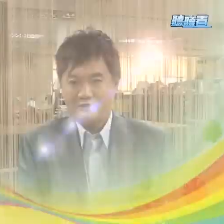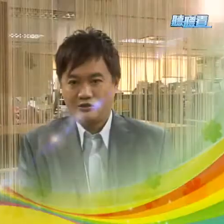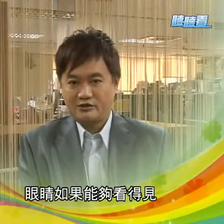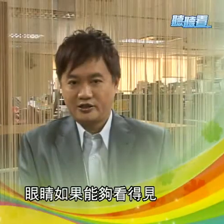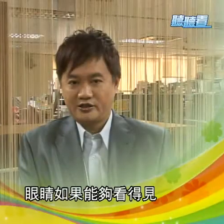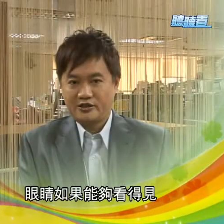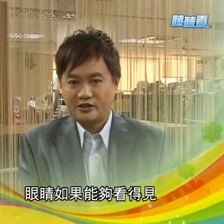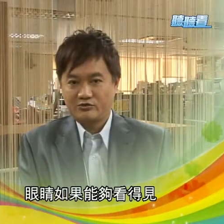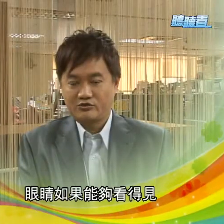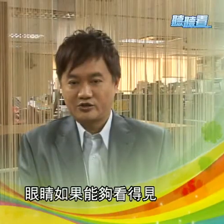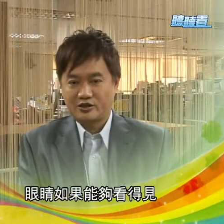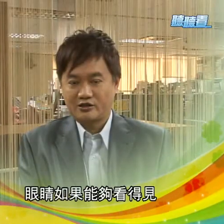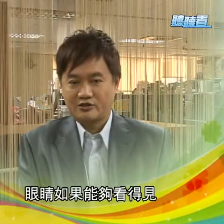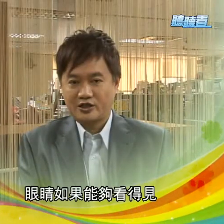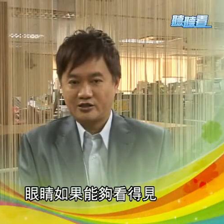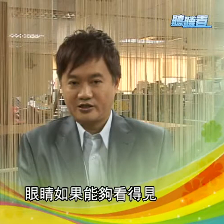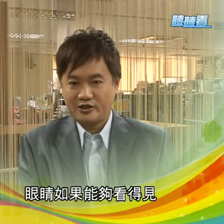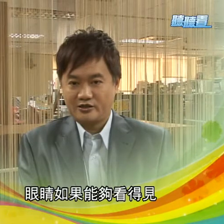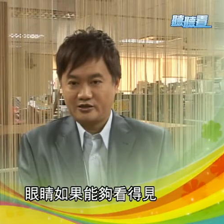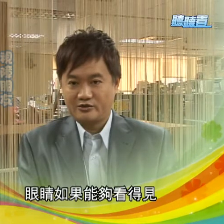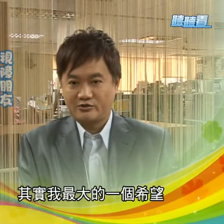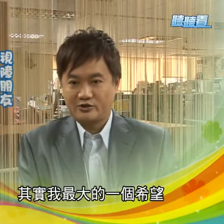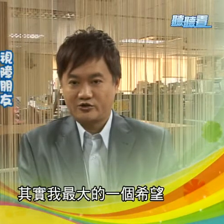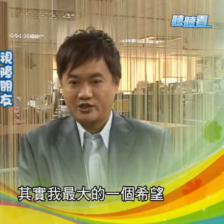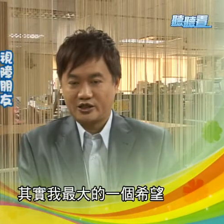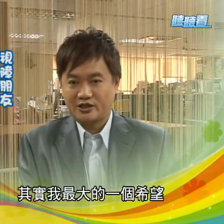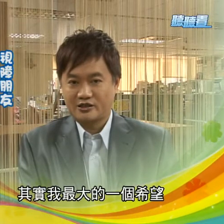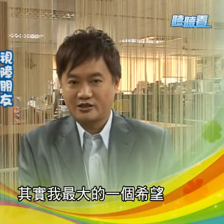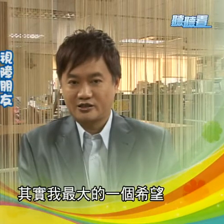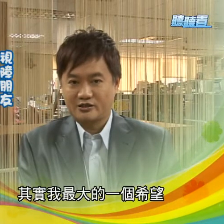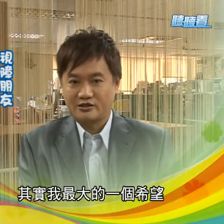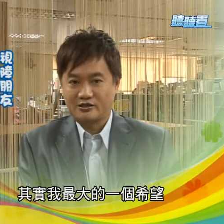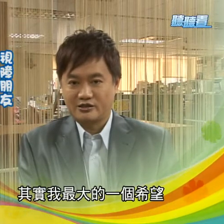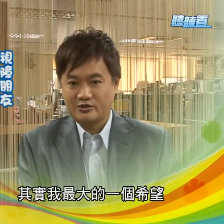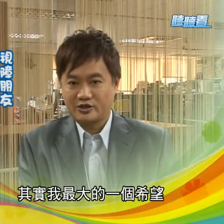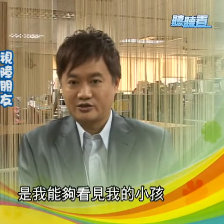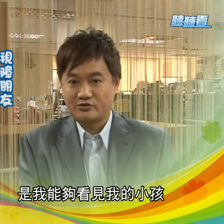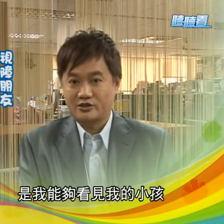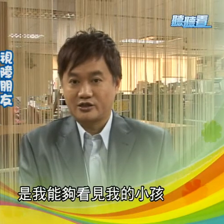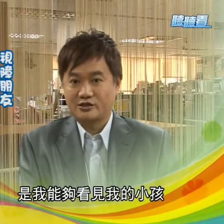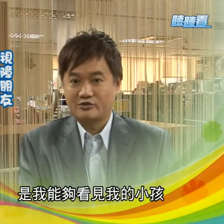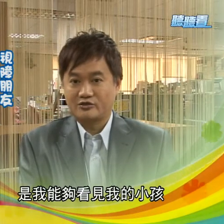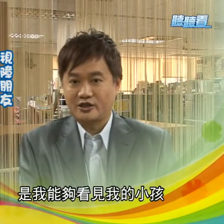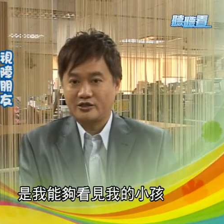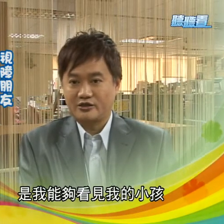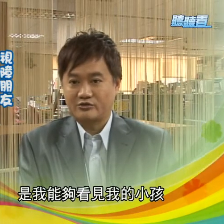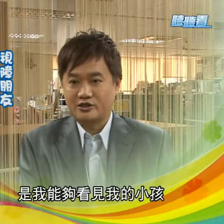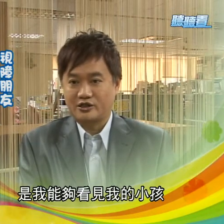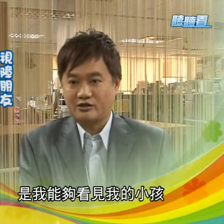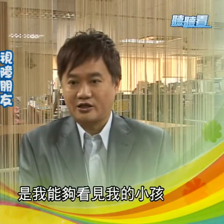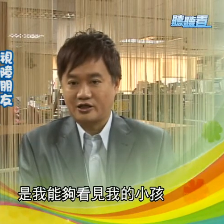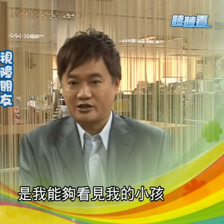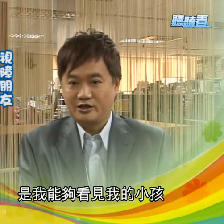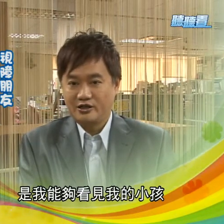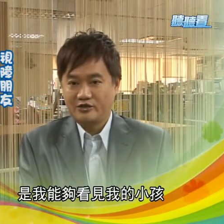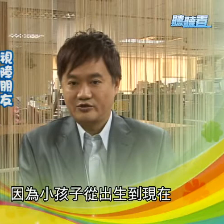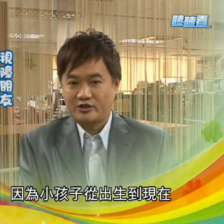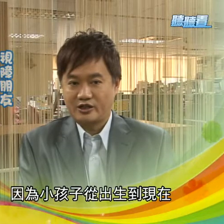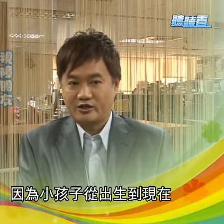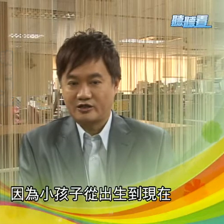眼睛如果能够看得见，其实我最大的一个希望是我能够看见我的小孩，因为小孩子从